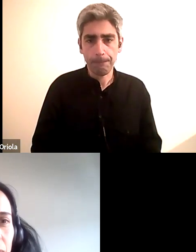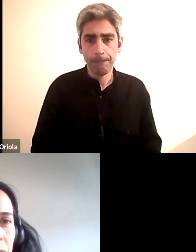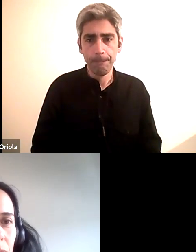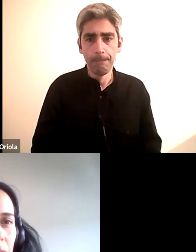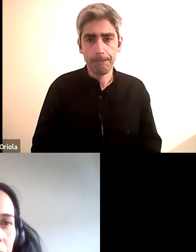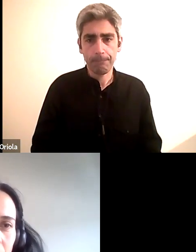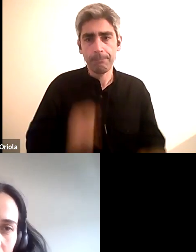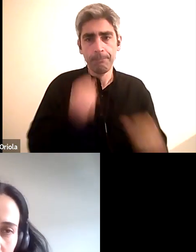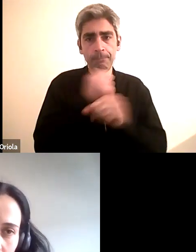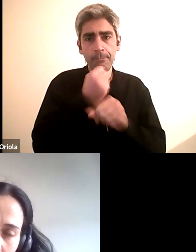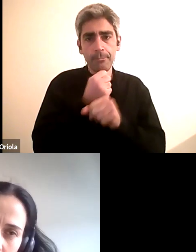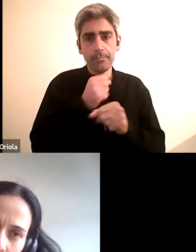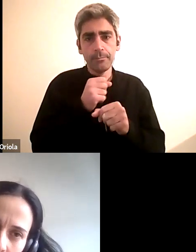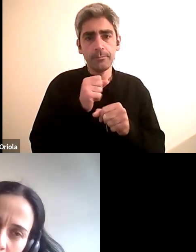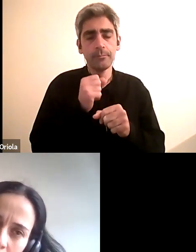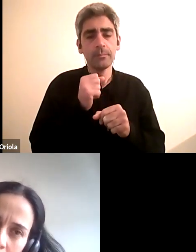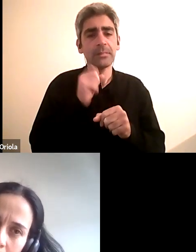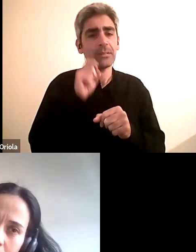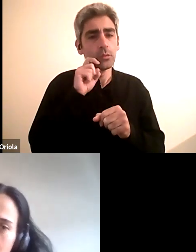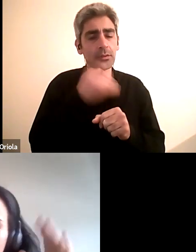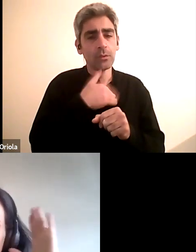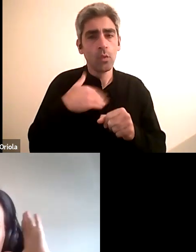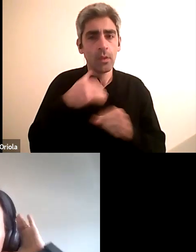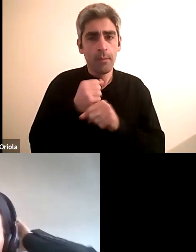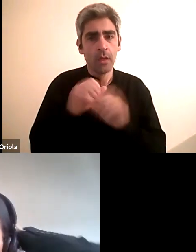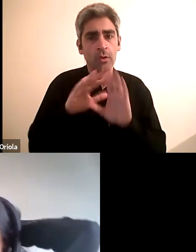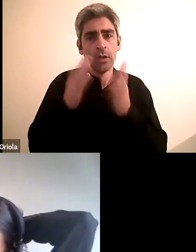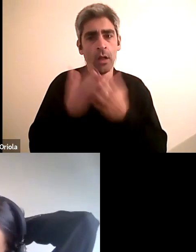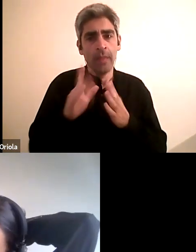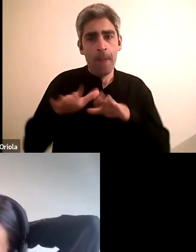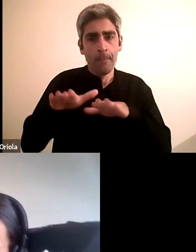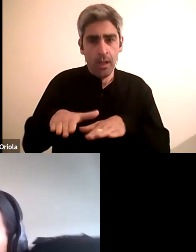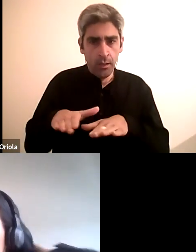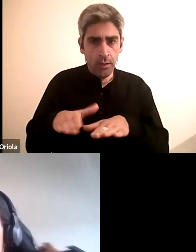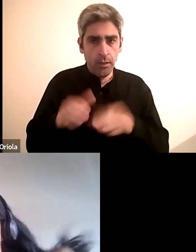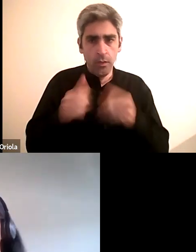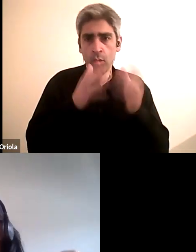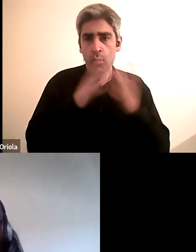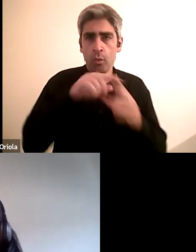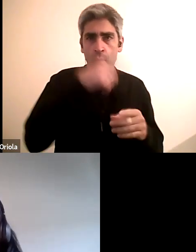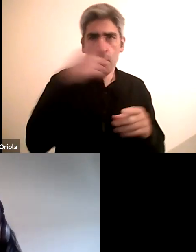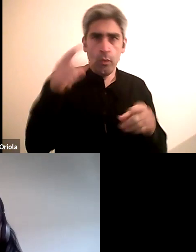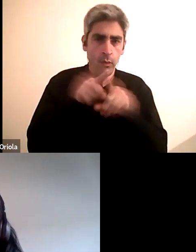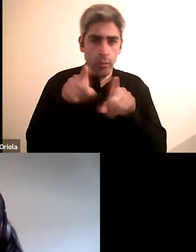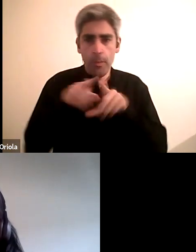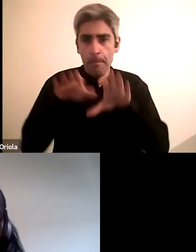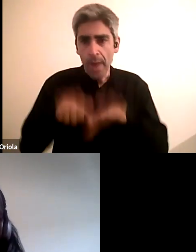Os serviços de segurança e saúde do trabalho, em geral, estão parados, como todos os outros.